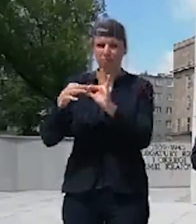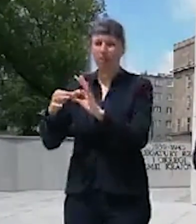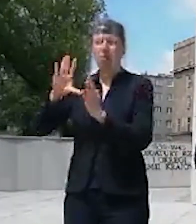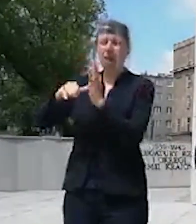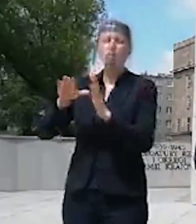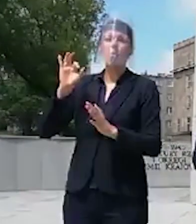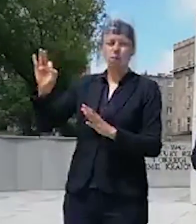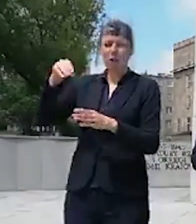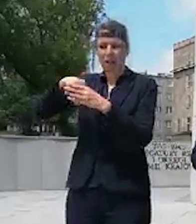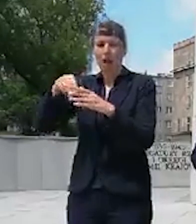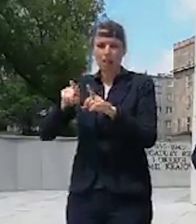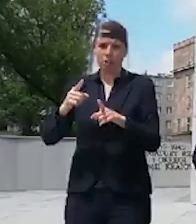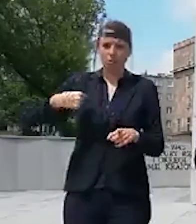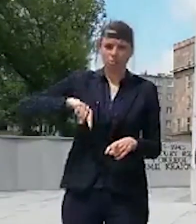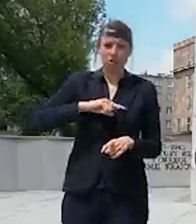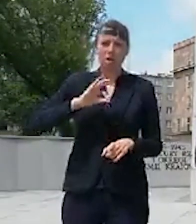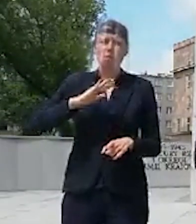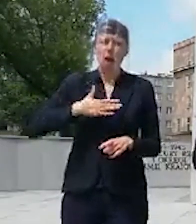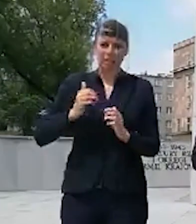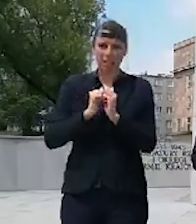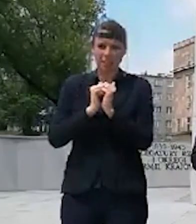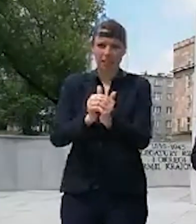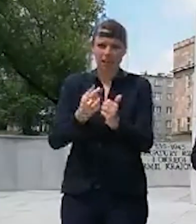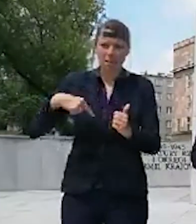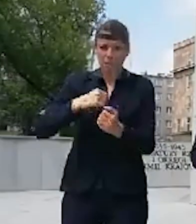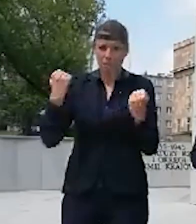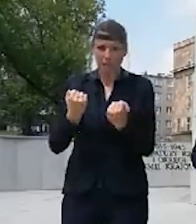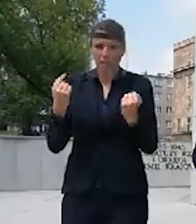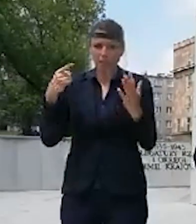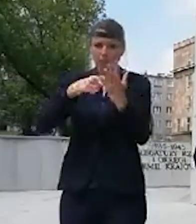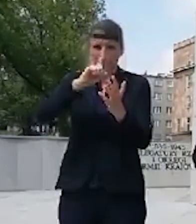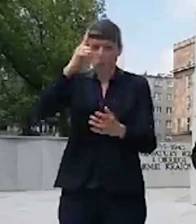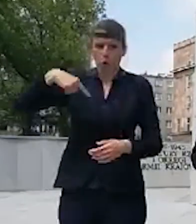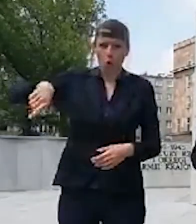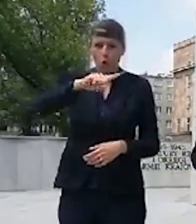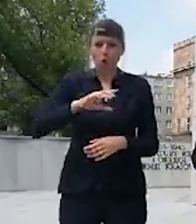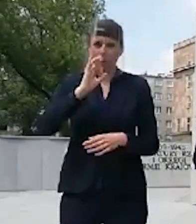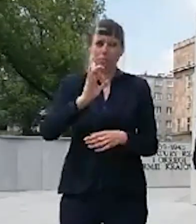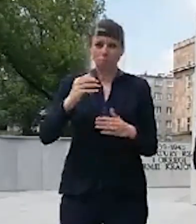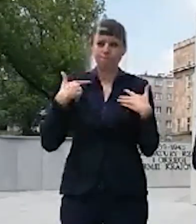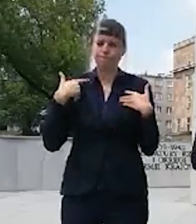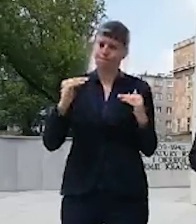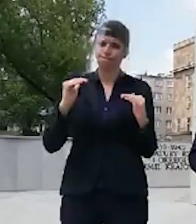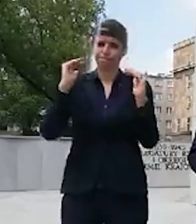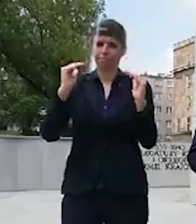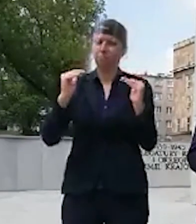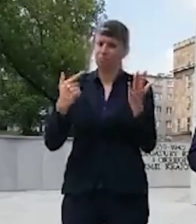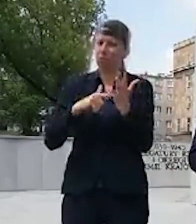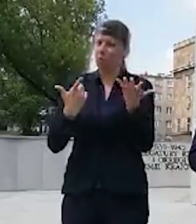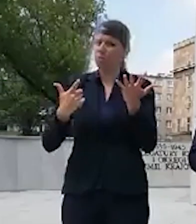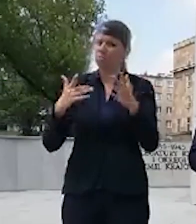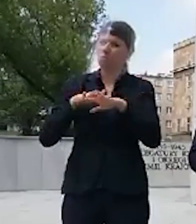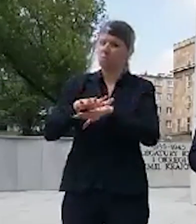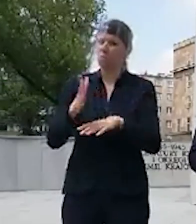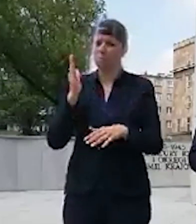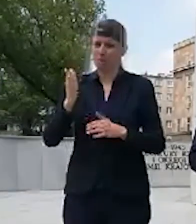naszych zadaniach własnych, które staramy się dla dobra naszych mieszkańców czynić. Wierzę głęboko, że przyszły prezydent mojego kraju